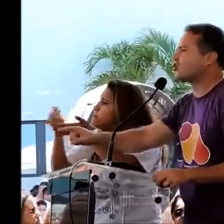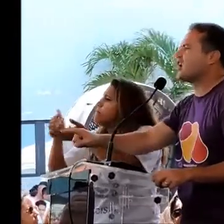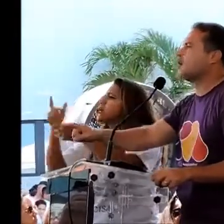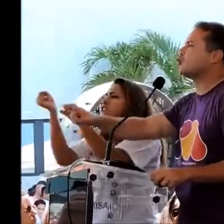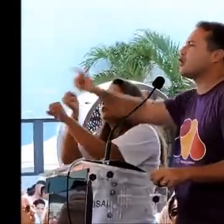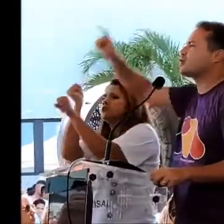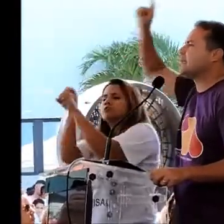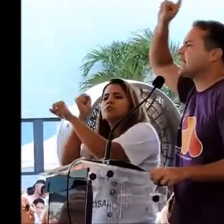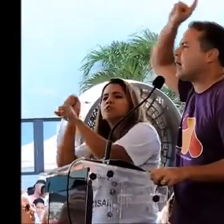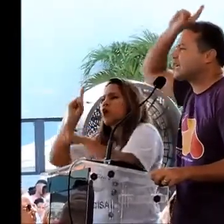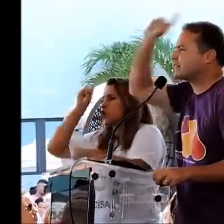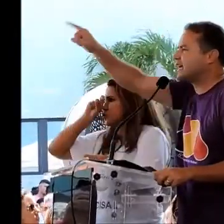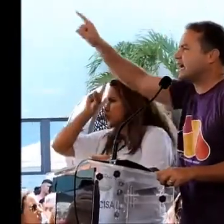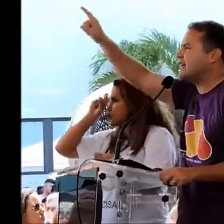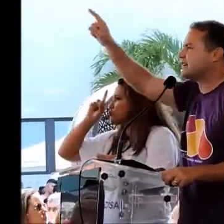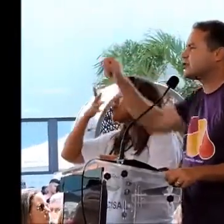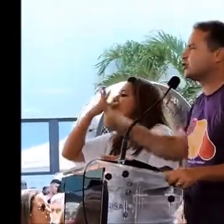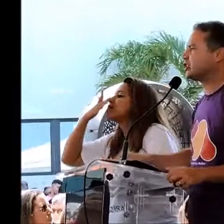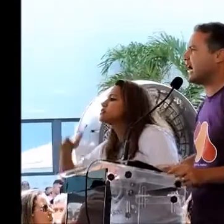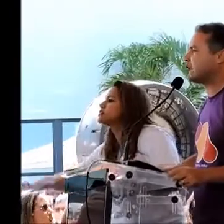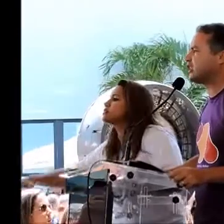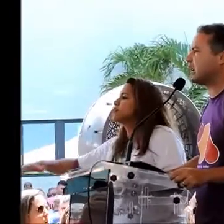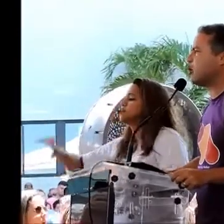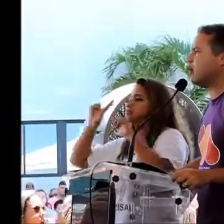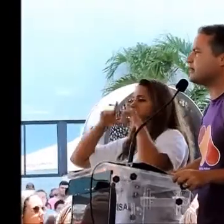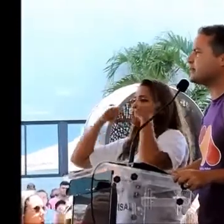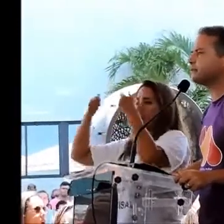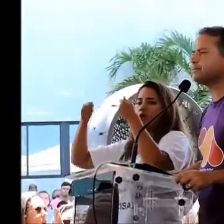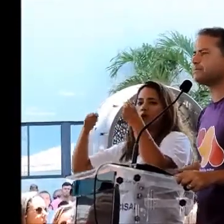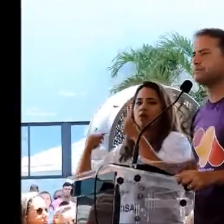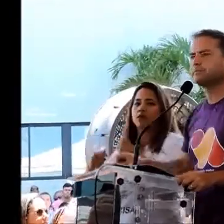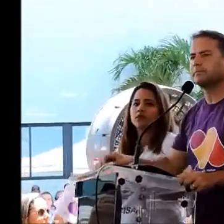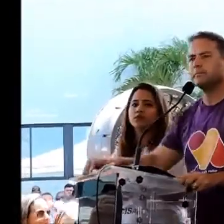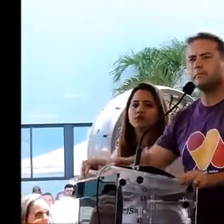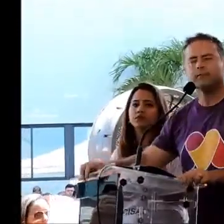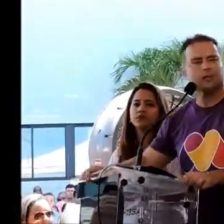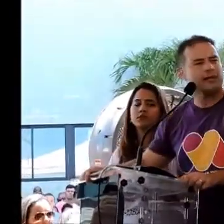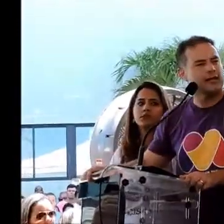a construção do Hospital das Crianças do Estado de Alagoas.